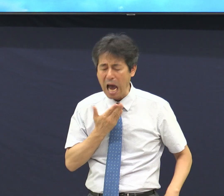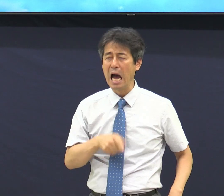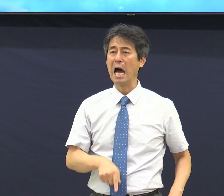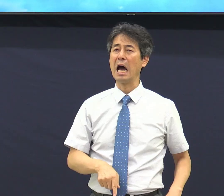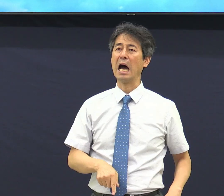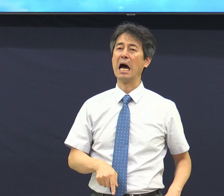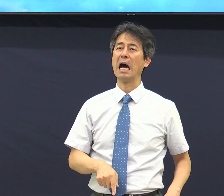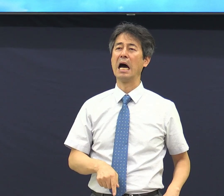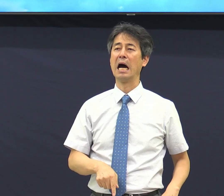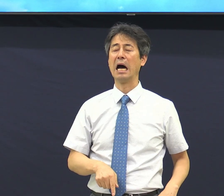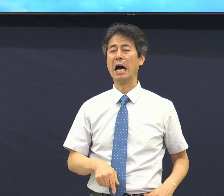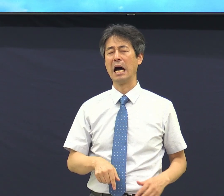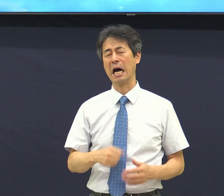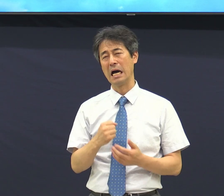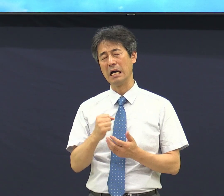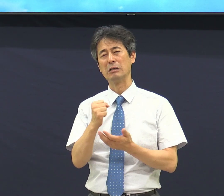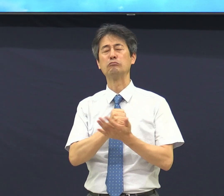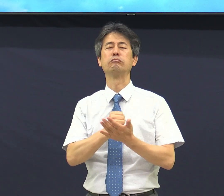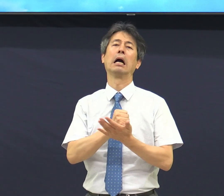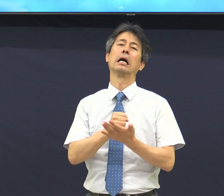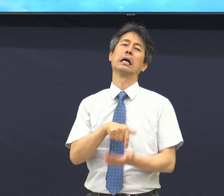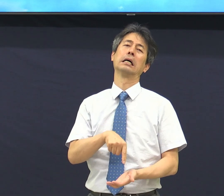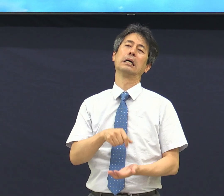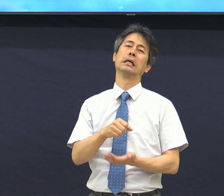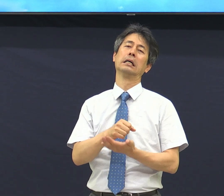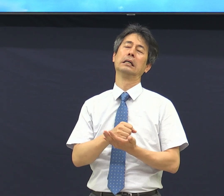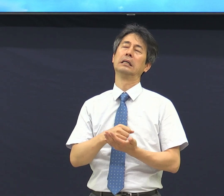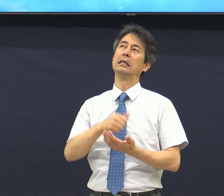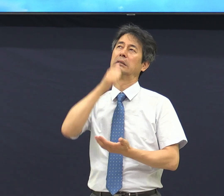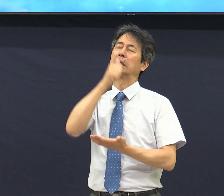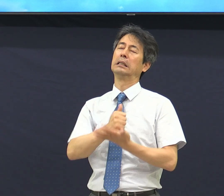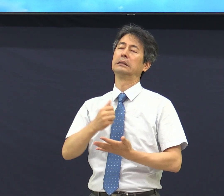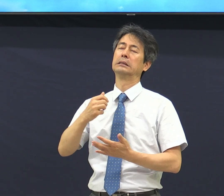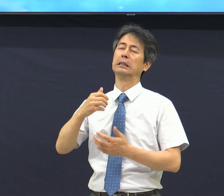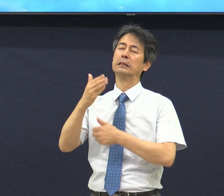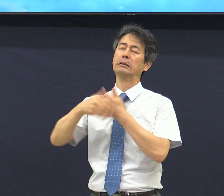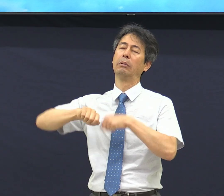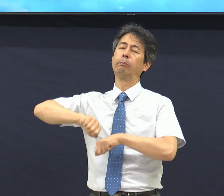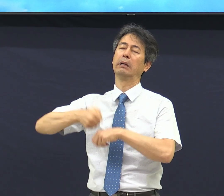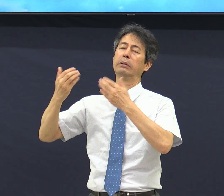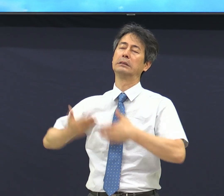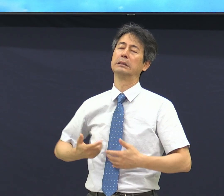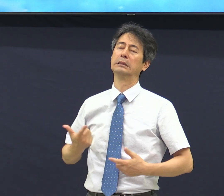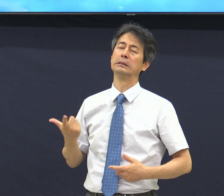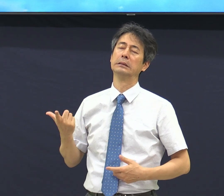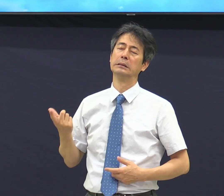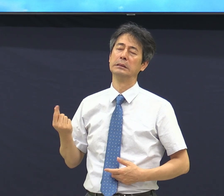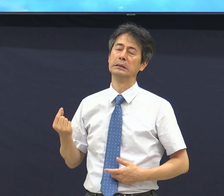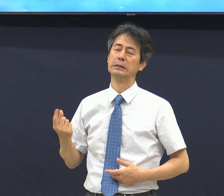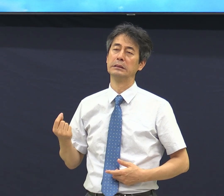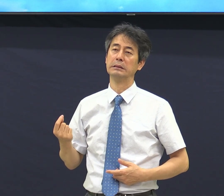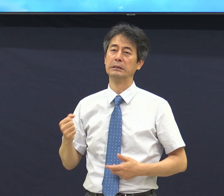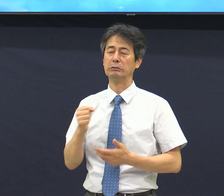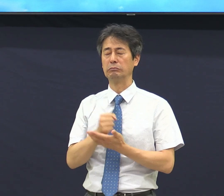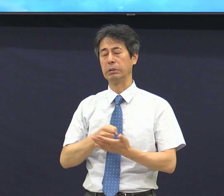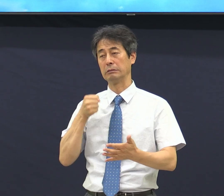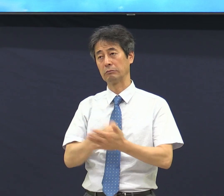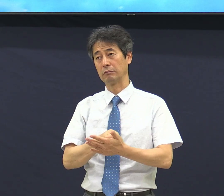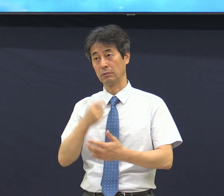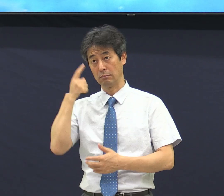부모가 청인인데 농인 아이를 낳았을 때 내가 이게 운이 없어서 내가 죄를